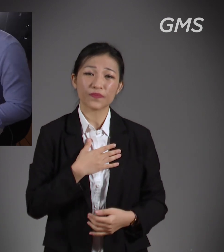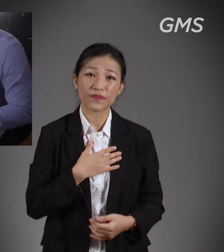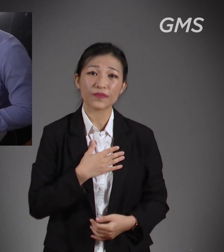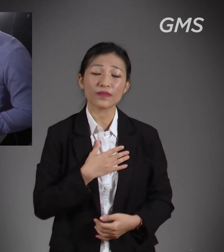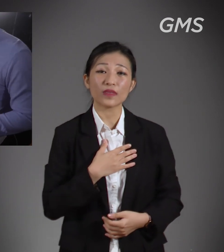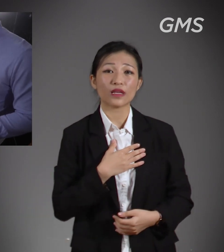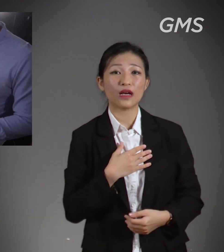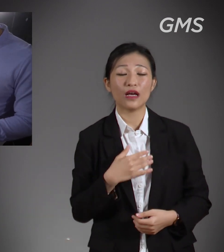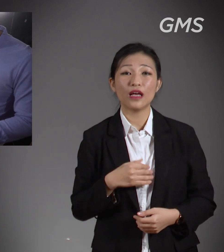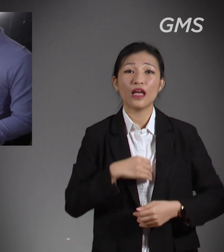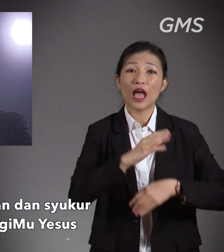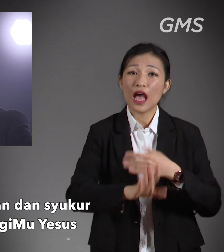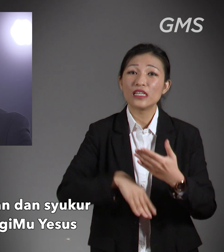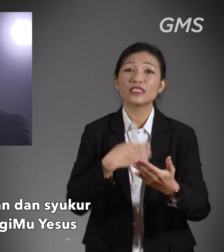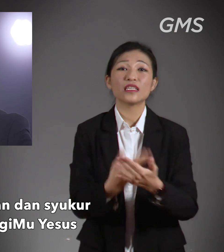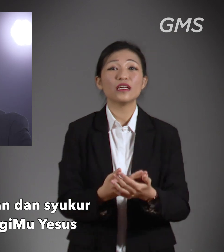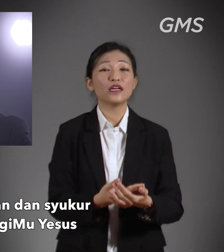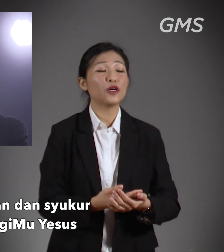Segala pujian,